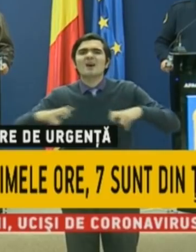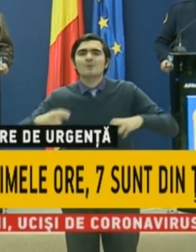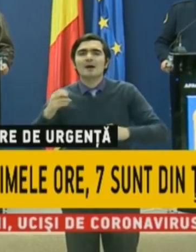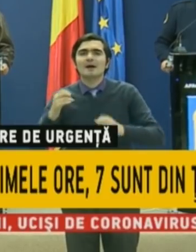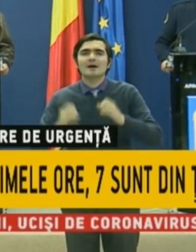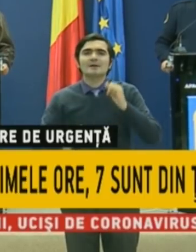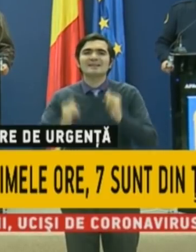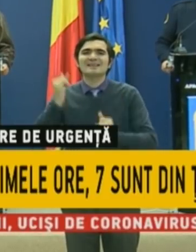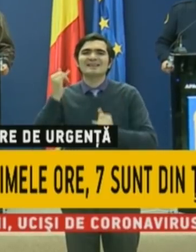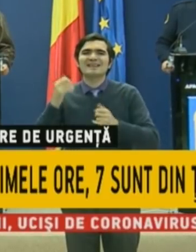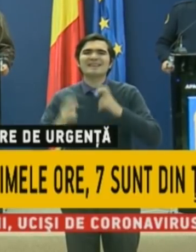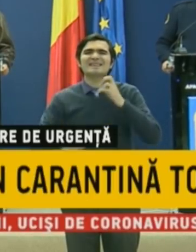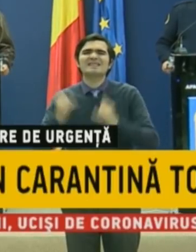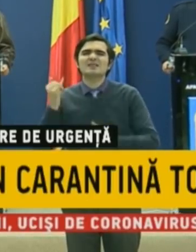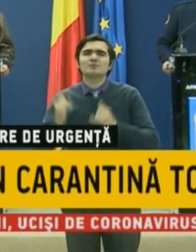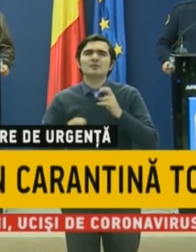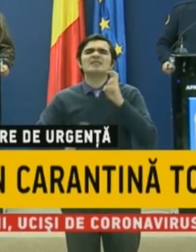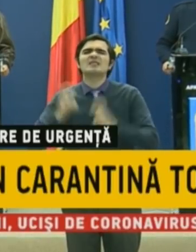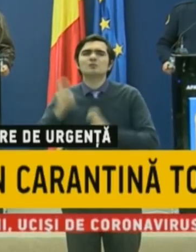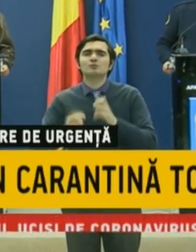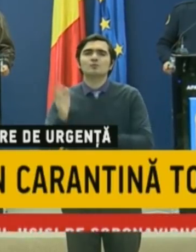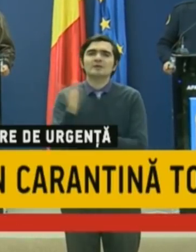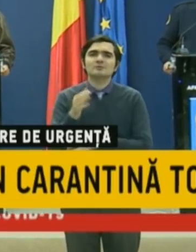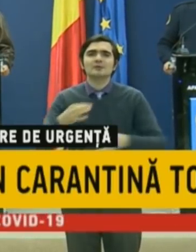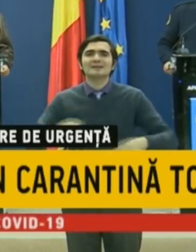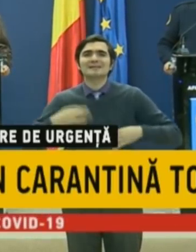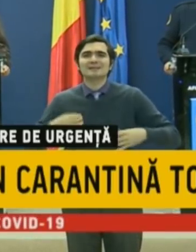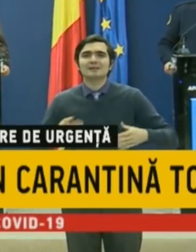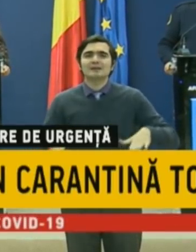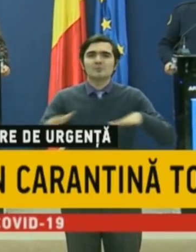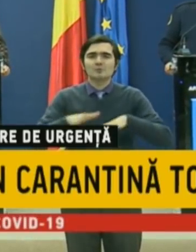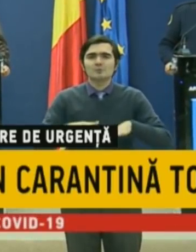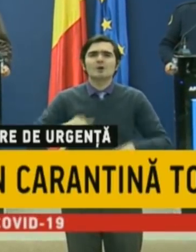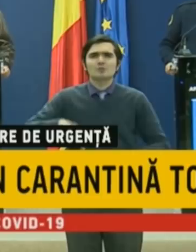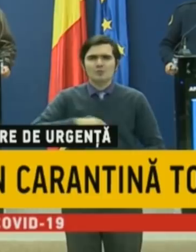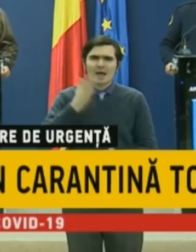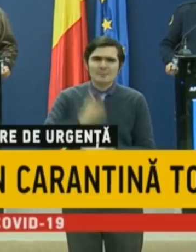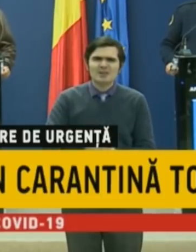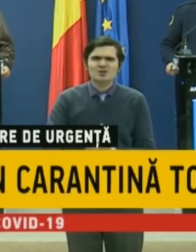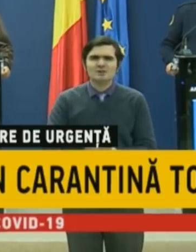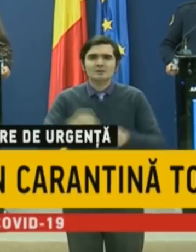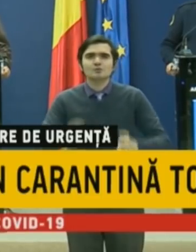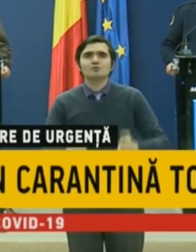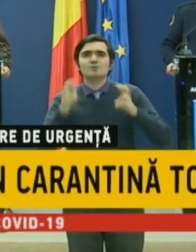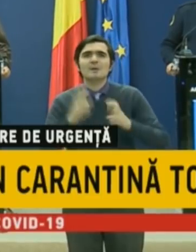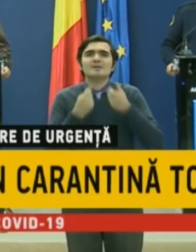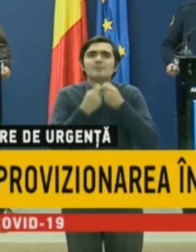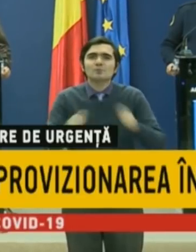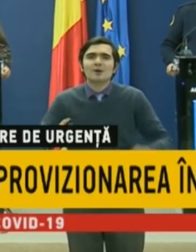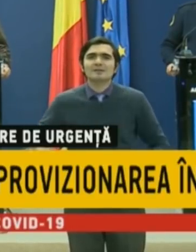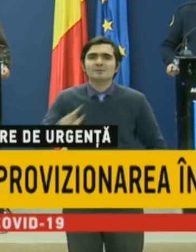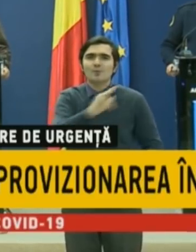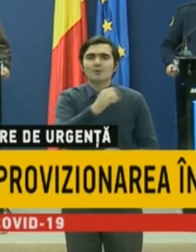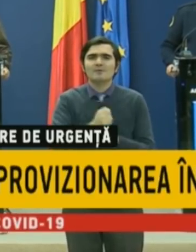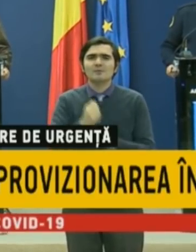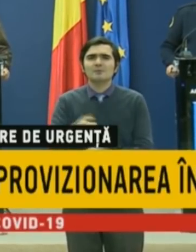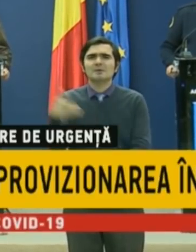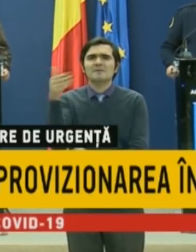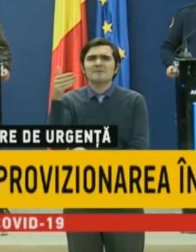Publică, am decis să suspendăm toate zborurile efectuate de operatori economici